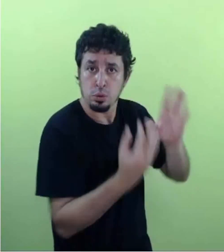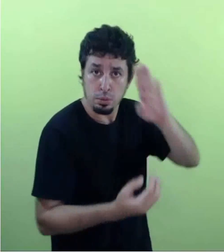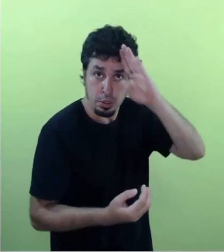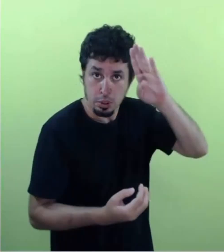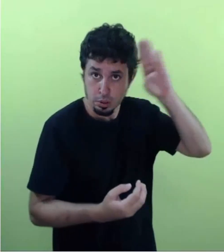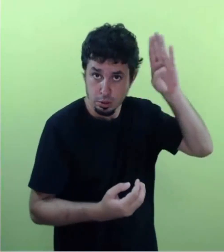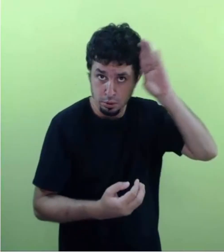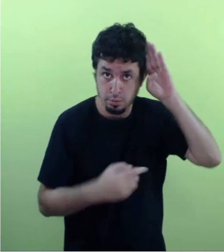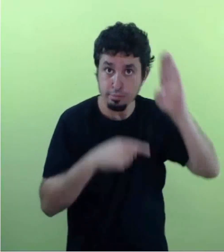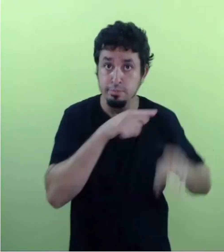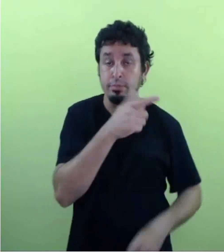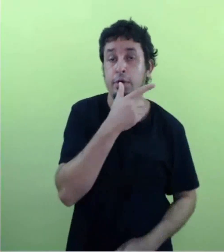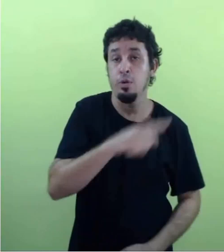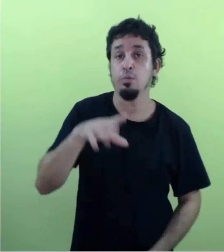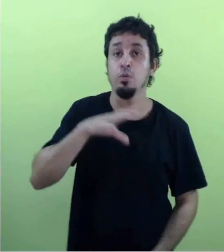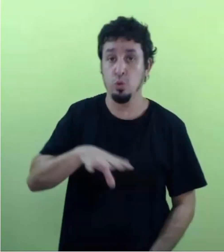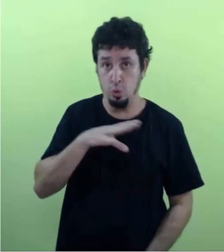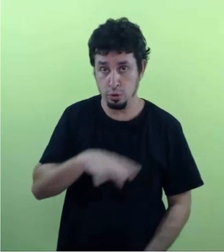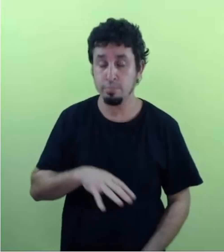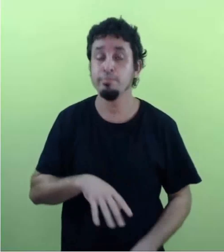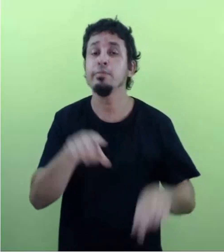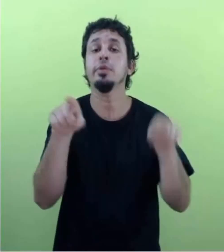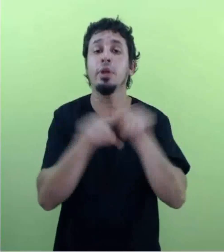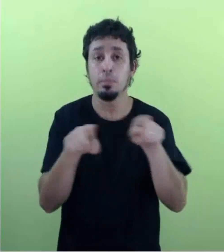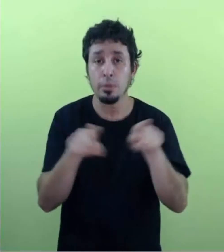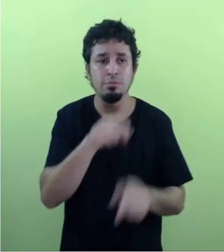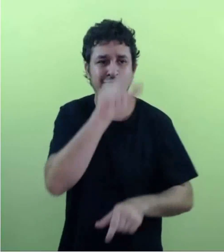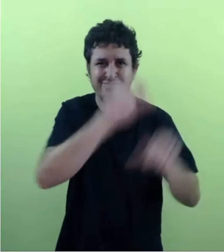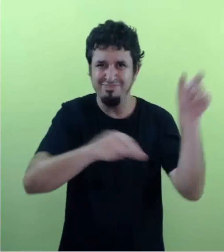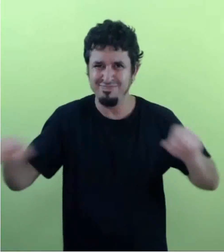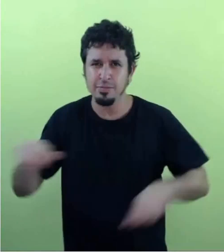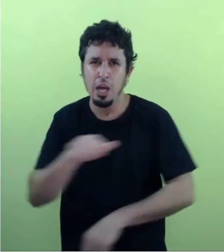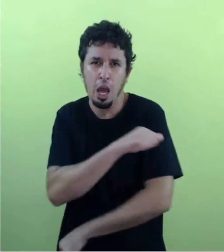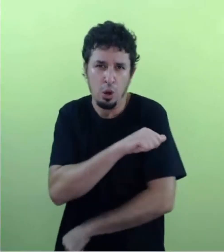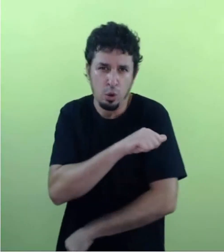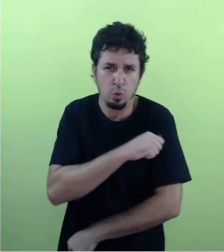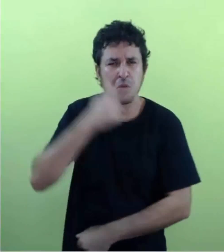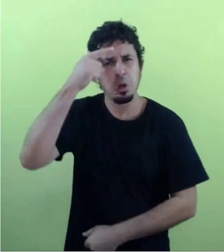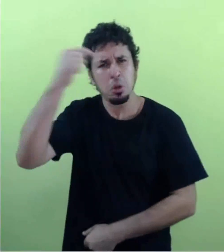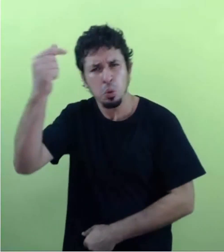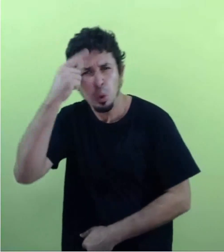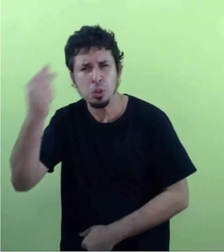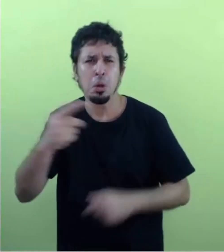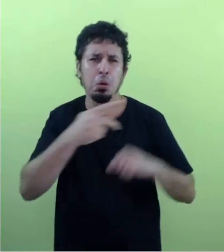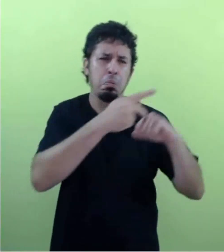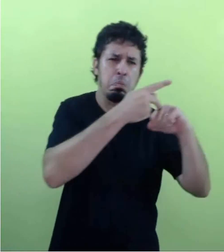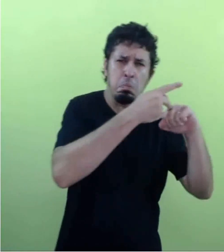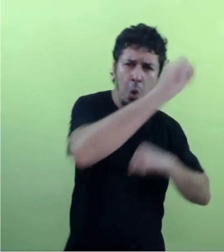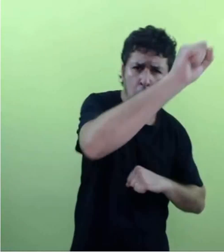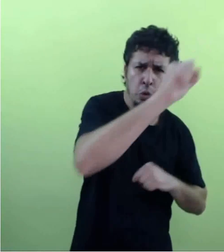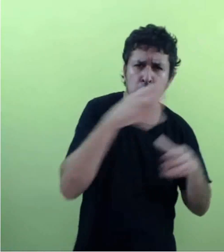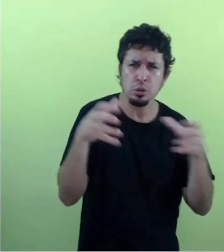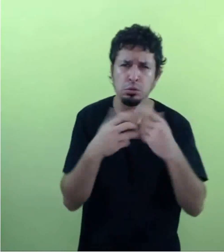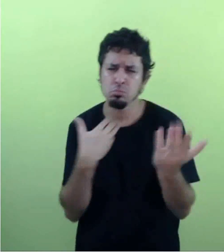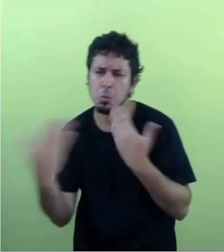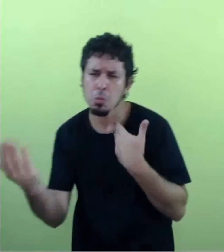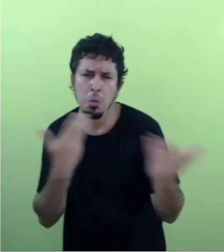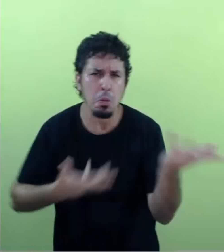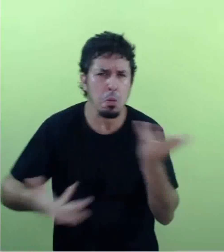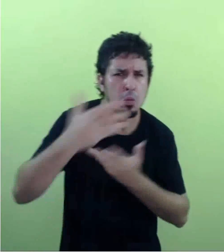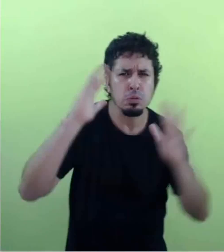portuguesa. Além de reuniões semanais com estudantes surdos de graduação e pós-graduação para